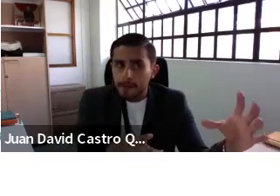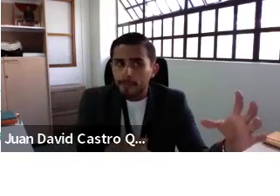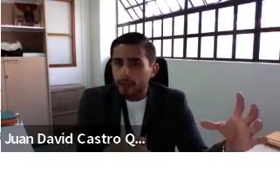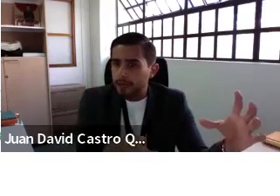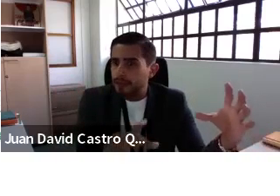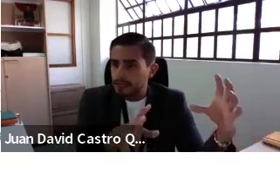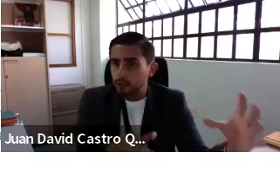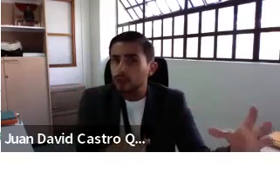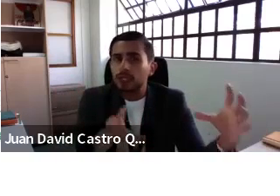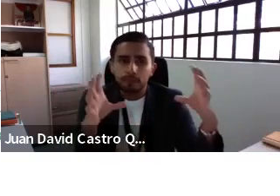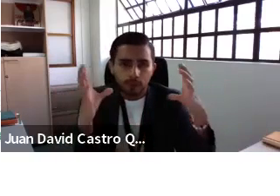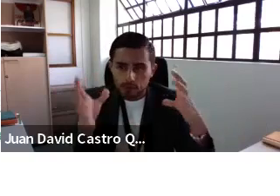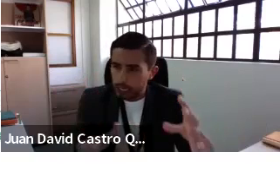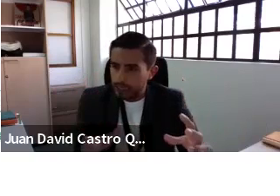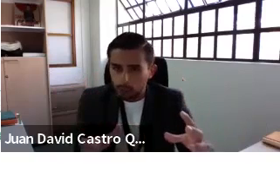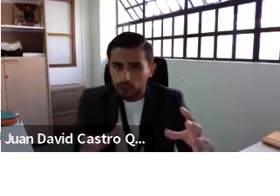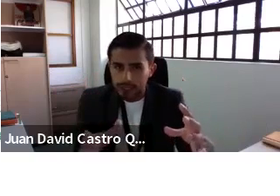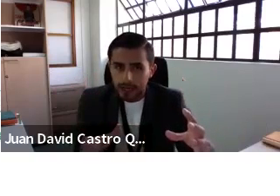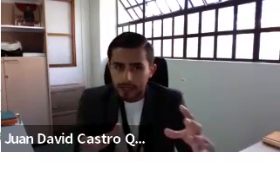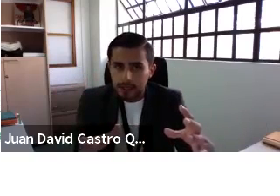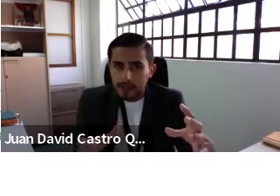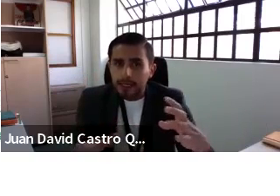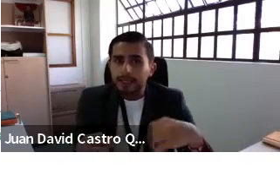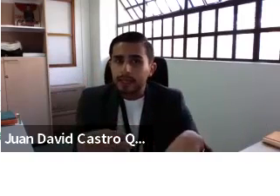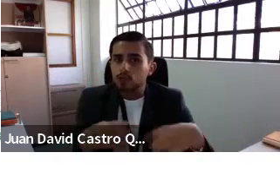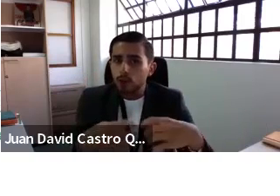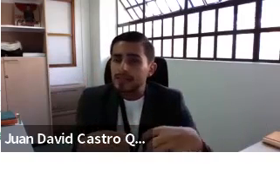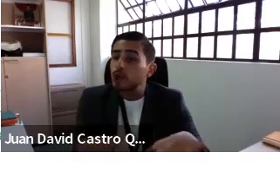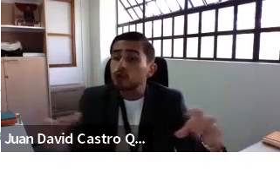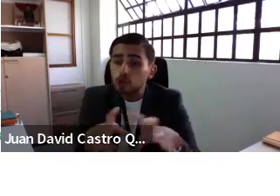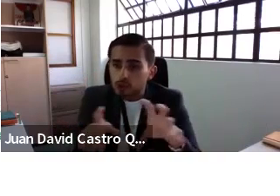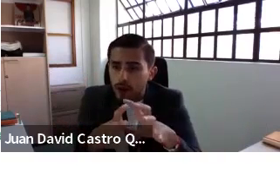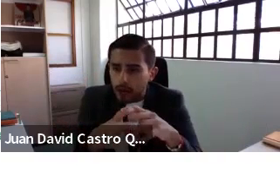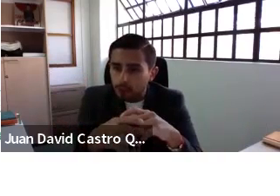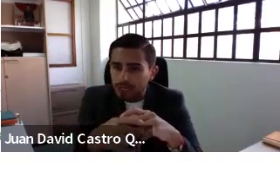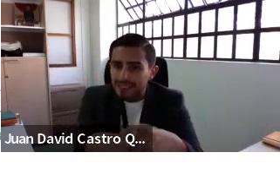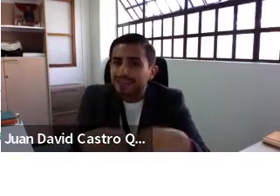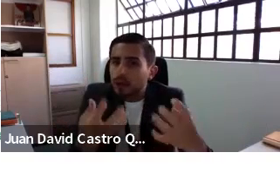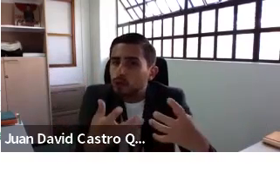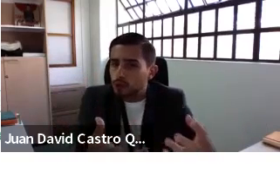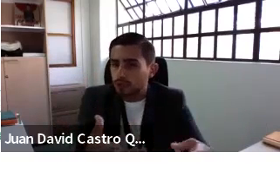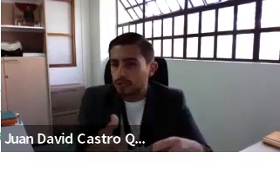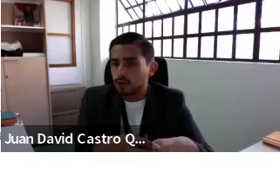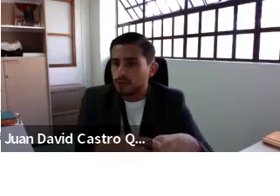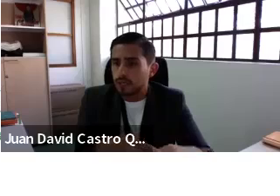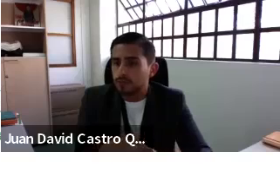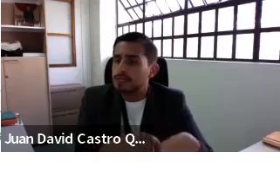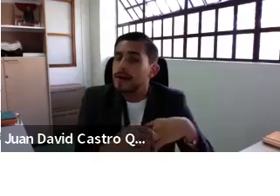de la salud y profesionales de otras áreas y que, a su vez, los dos trabajemos en esa traducción de ese conocimiento, en esa